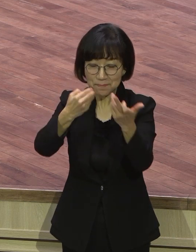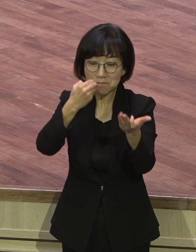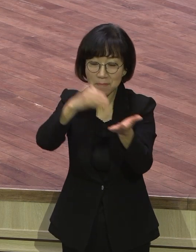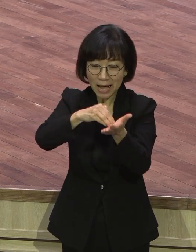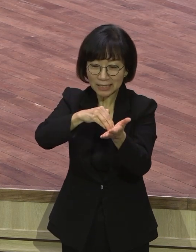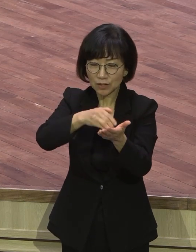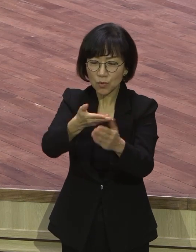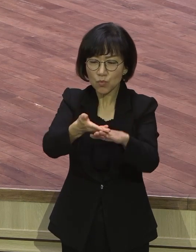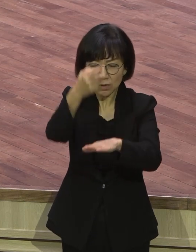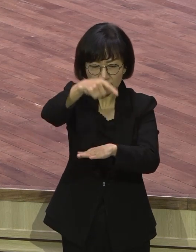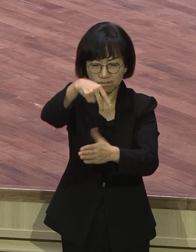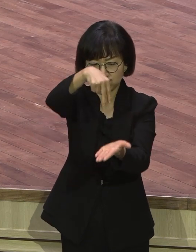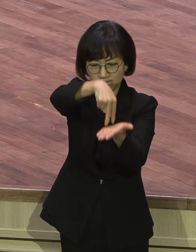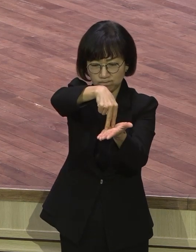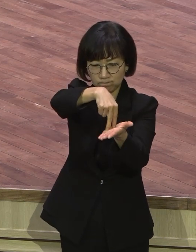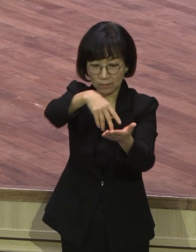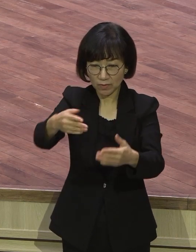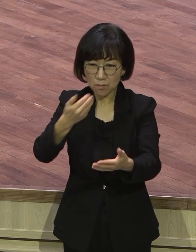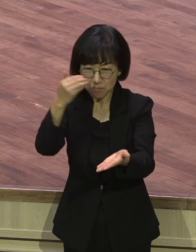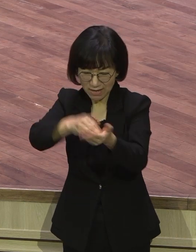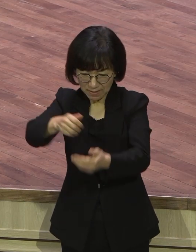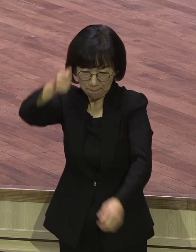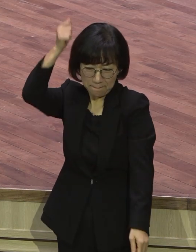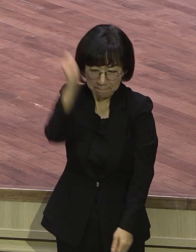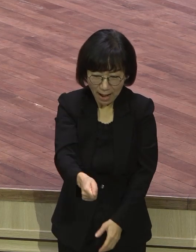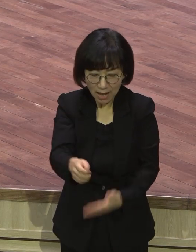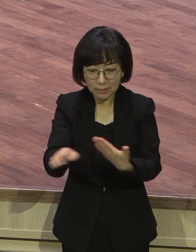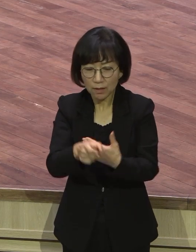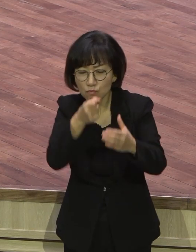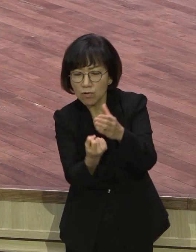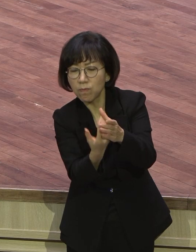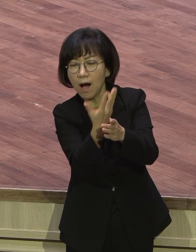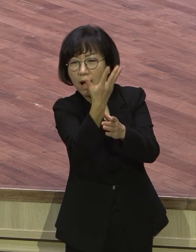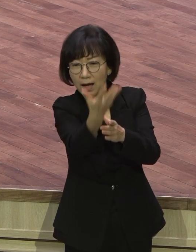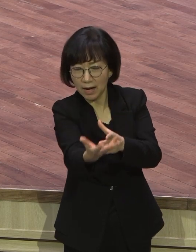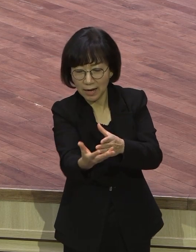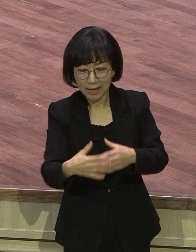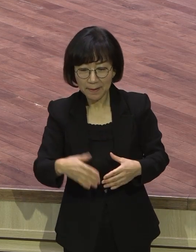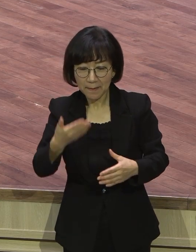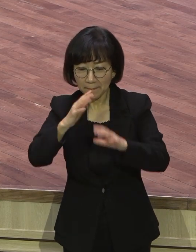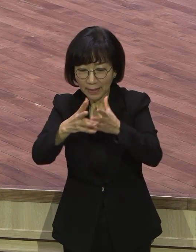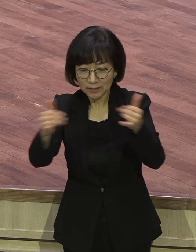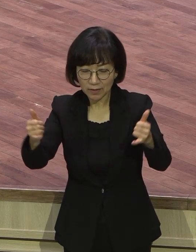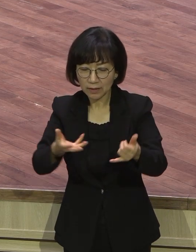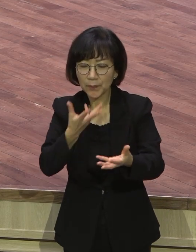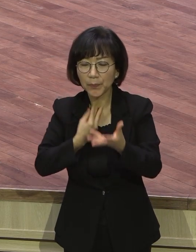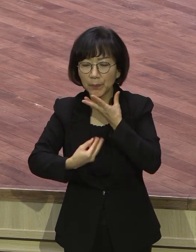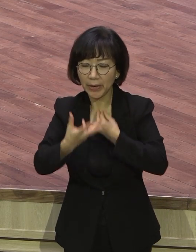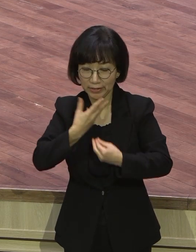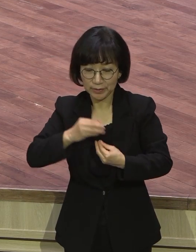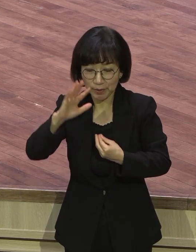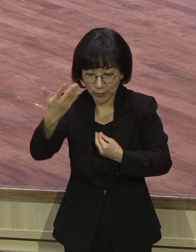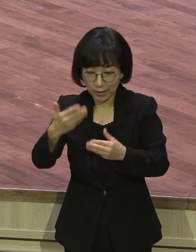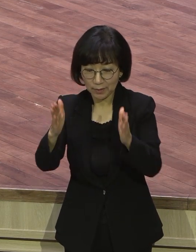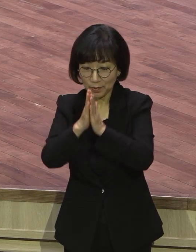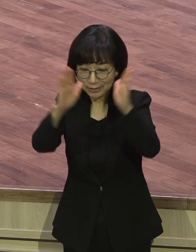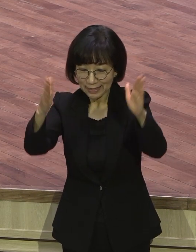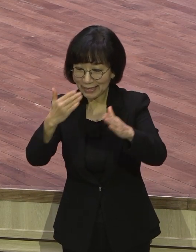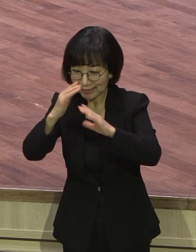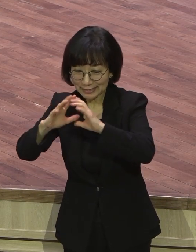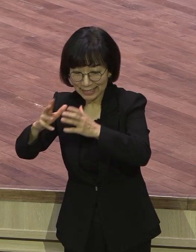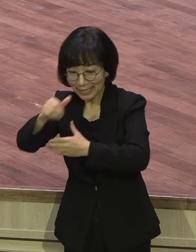너는 그 반석을 치라 그곳에서 물이 나오리니 백성이 마시리라 모세가 이스라엘 장들과